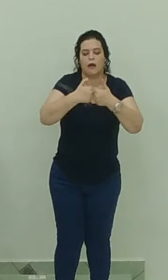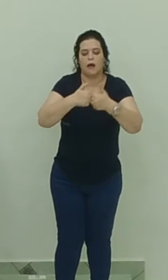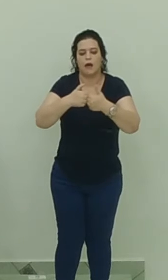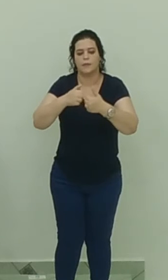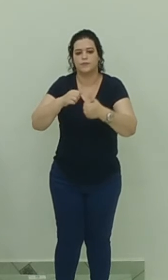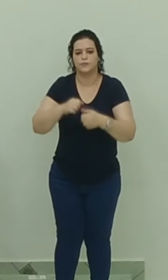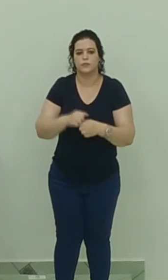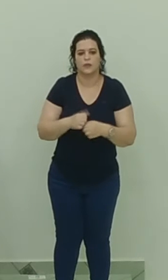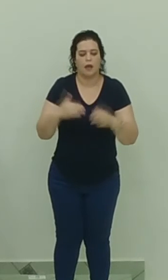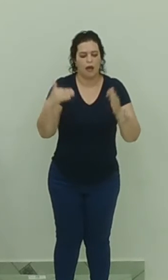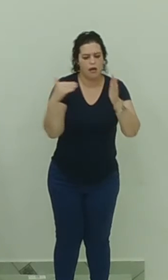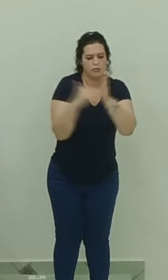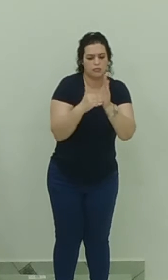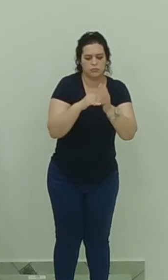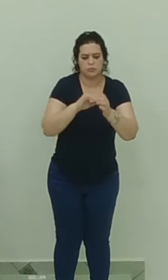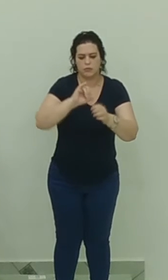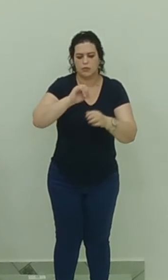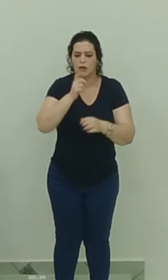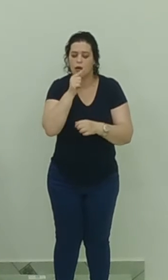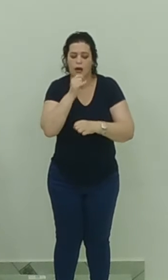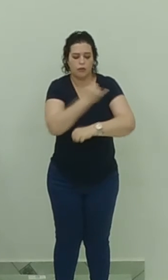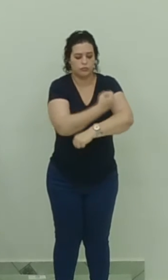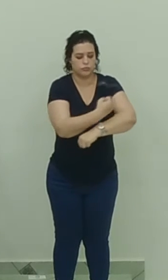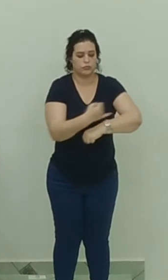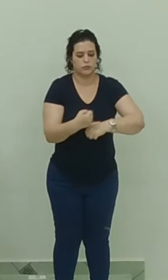se molharam na borda das águas,